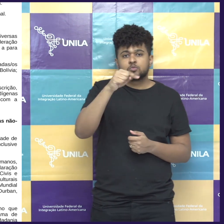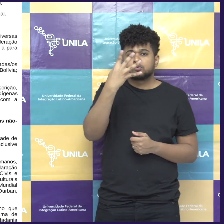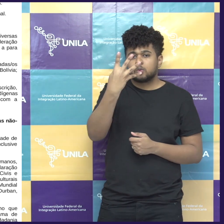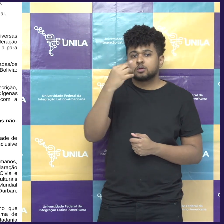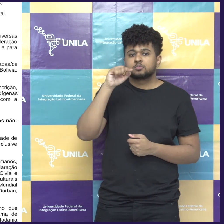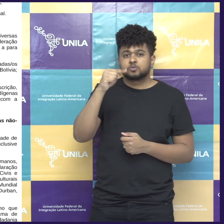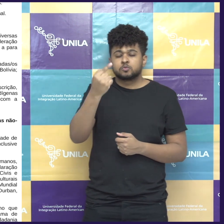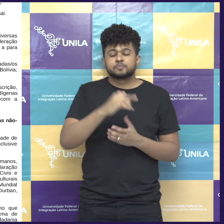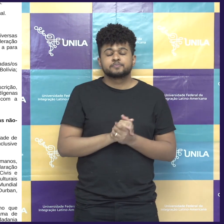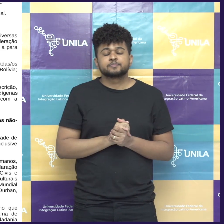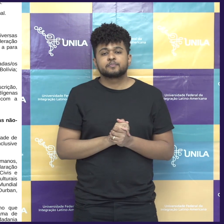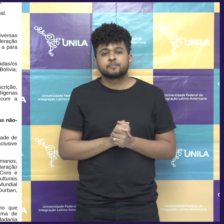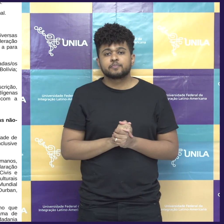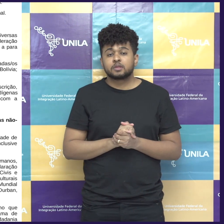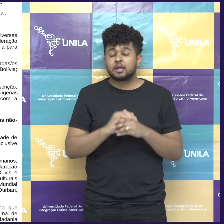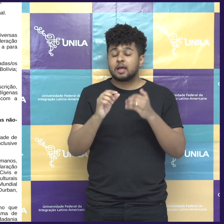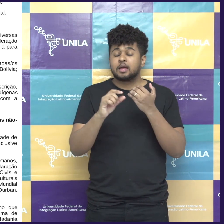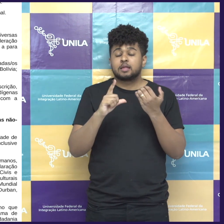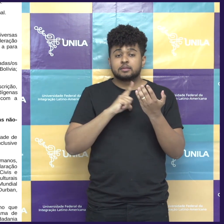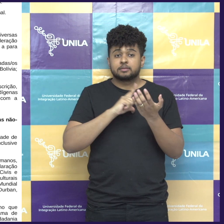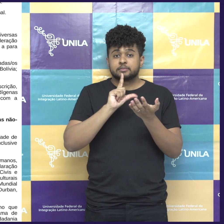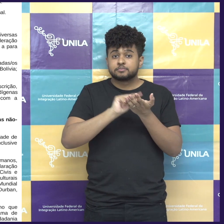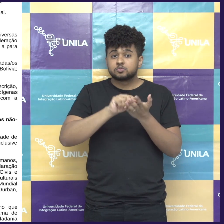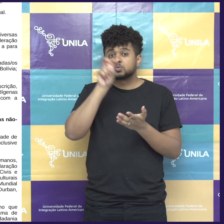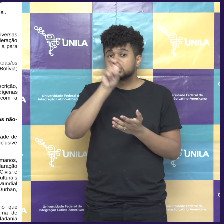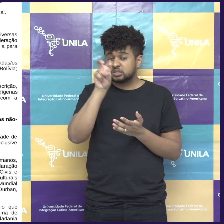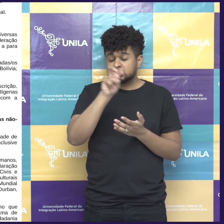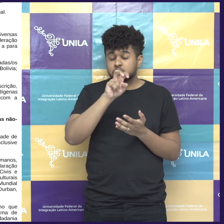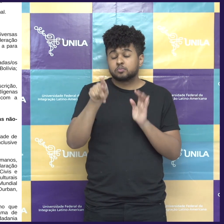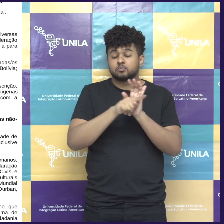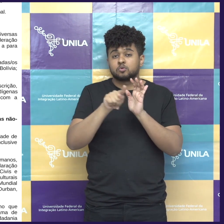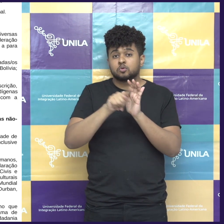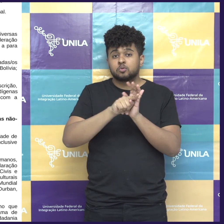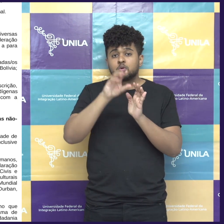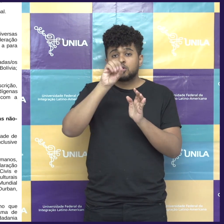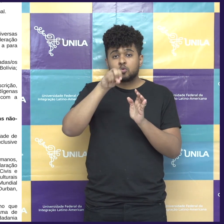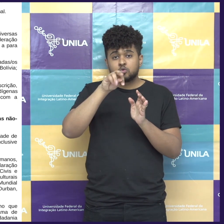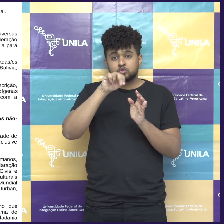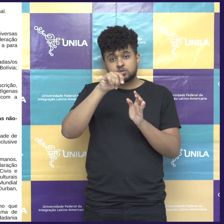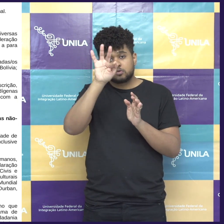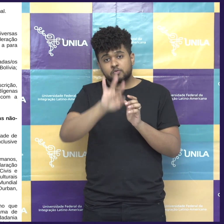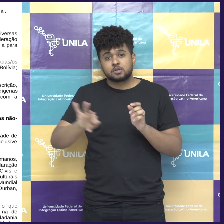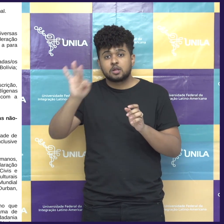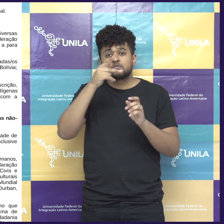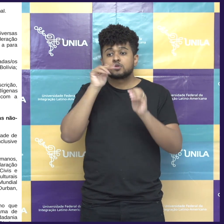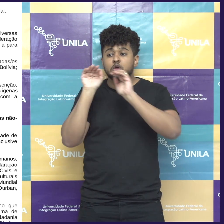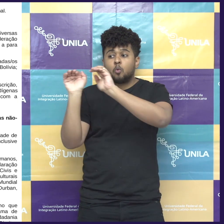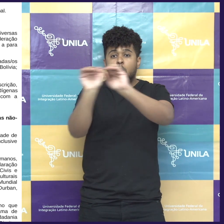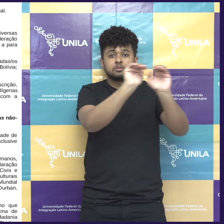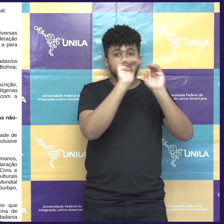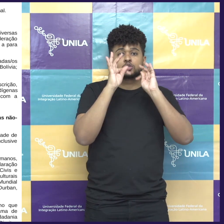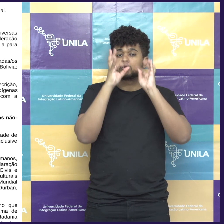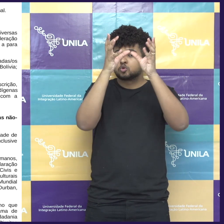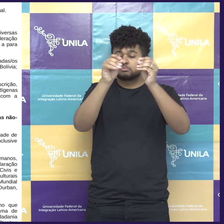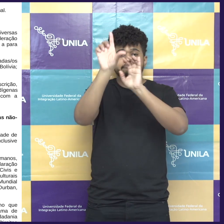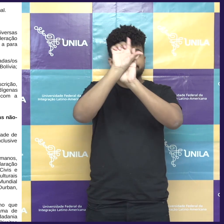3.4.1. Considerando o artigo 5º da Constituição Federal, que estabelece a igualdade de todos perante a lei, sem